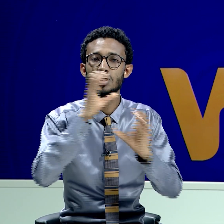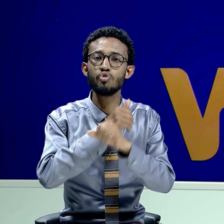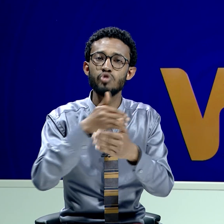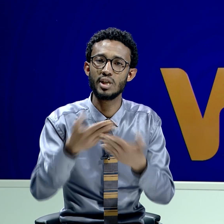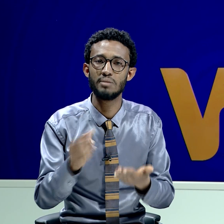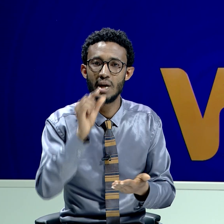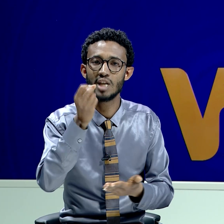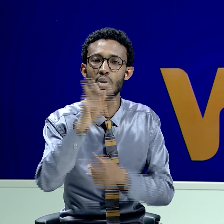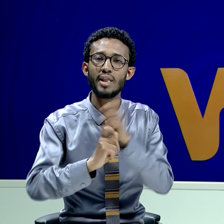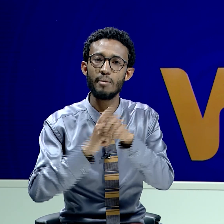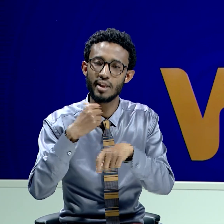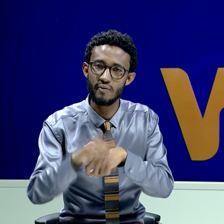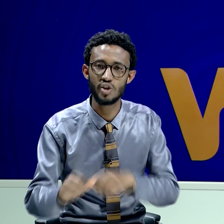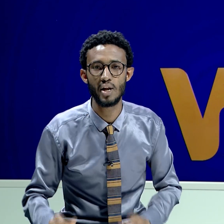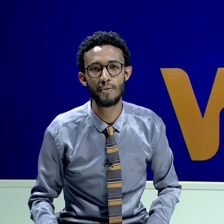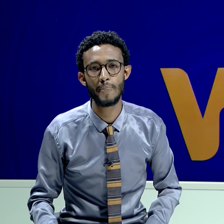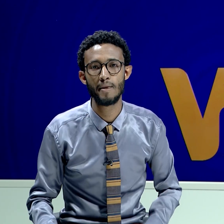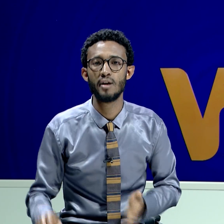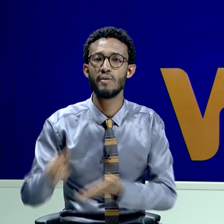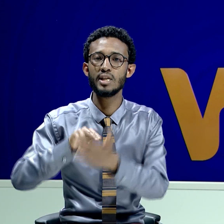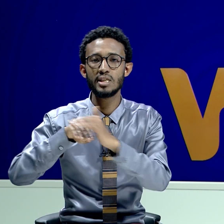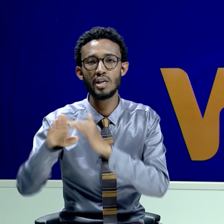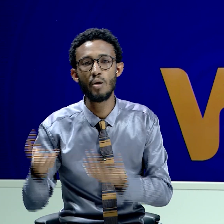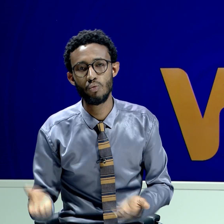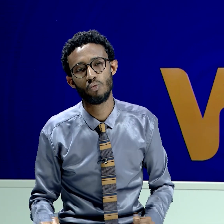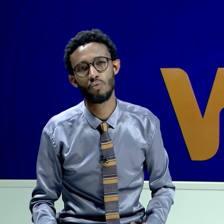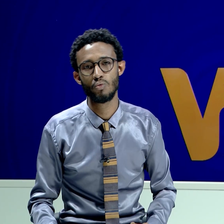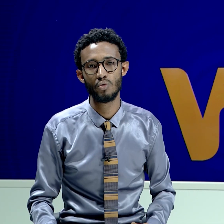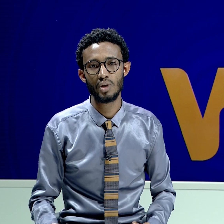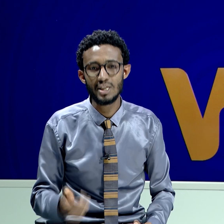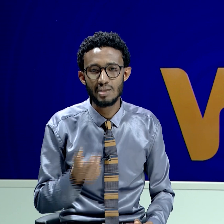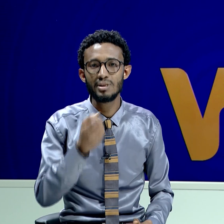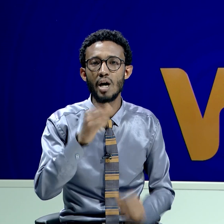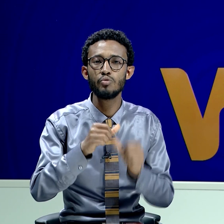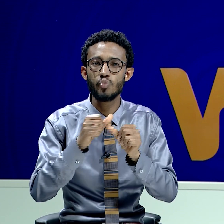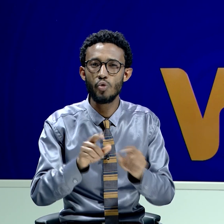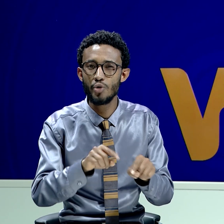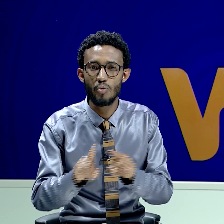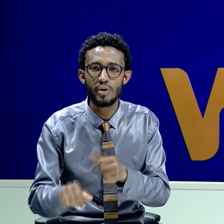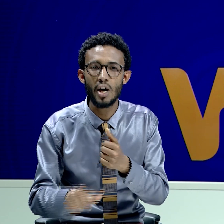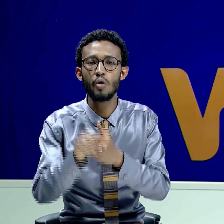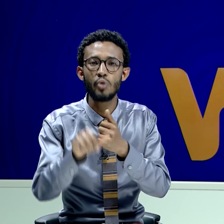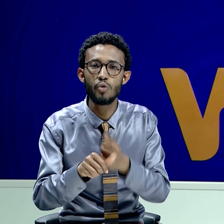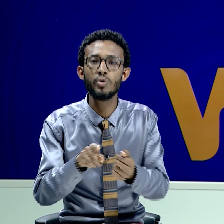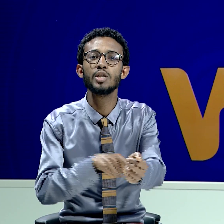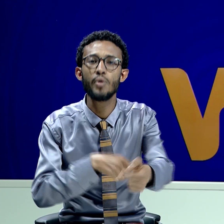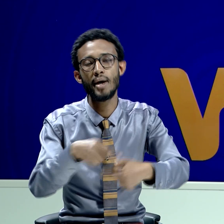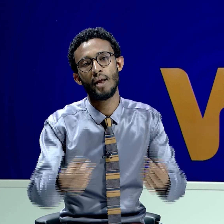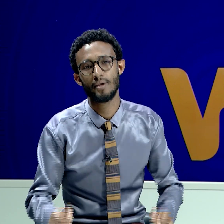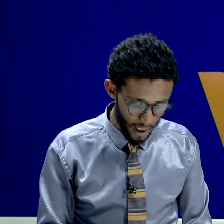ጨርሱ ድረስ ቢያንስ 12 ዓመት ይፈጃል በረት ሲገቡ። ለዚህ ብዛም ሲቆዩ ደግሞ ጥቃቱ ጊዜው ይሄዳል።